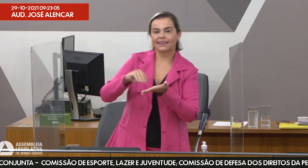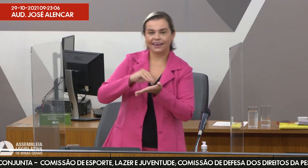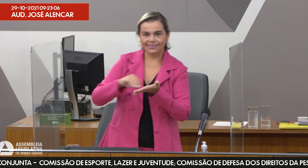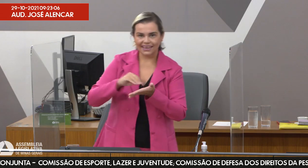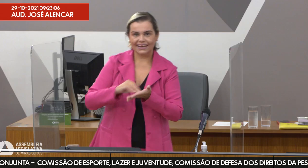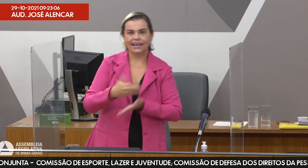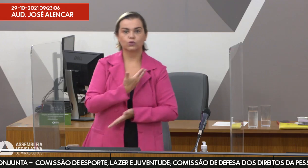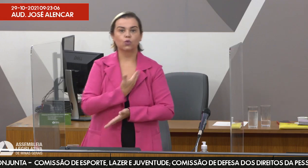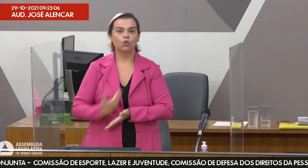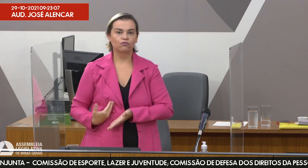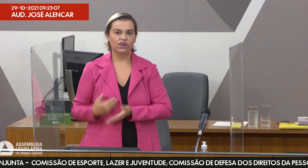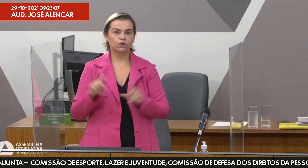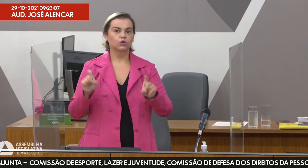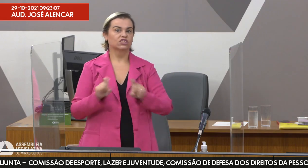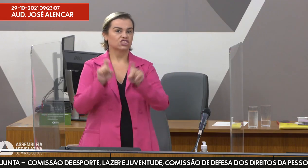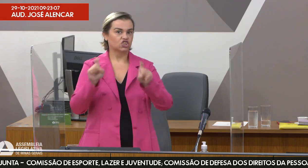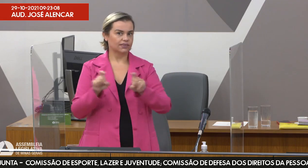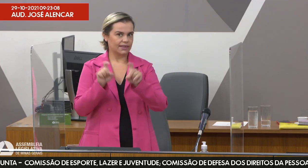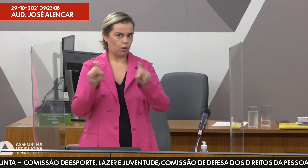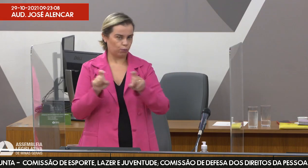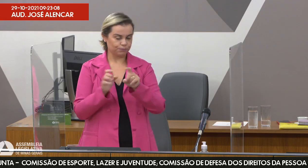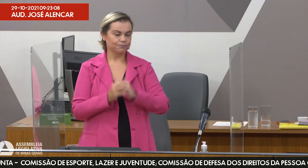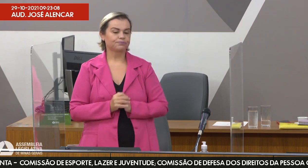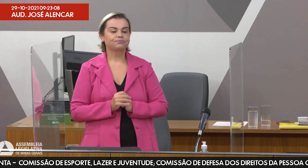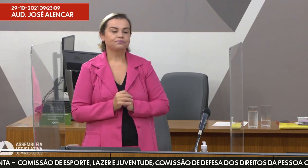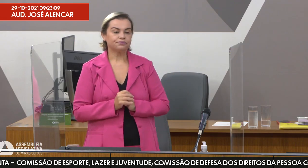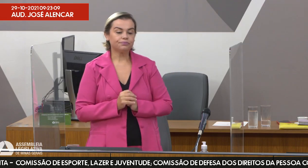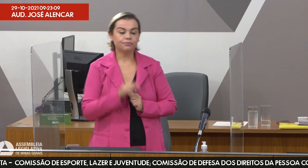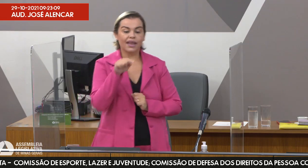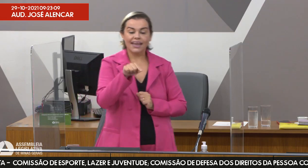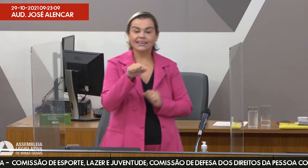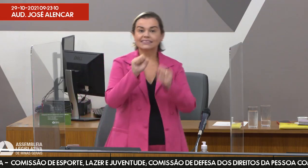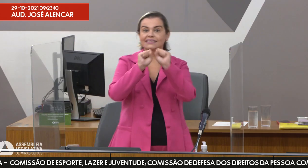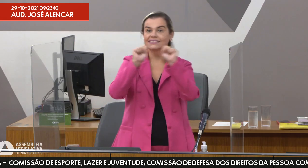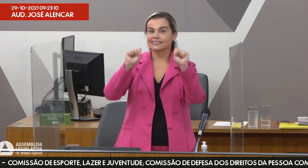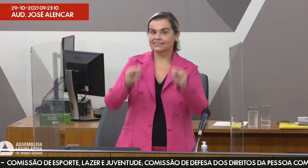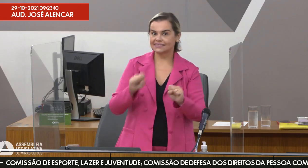Foi estabelecida uma parceria também com a Secretaria de Governo Digital